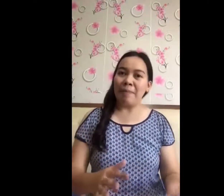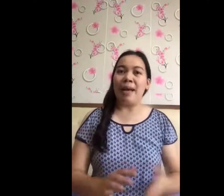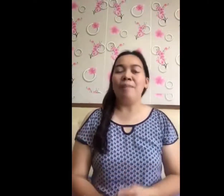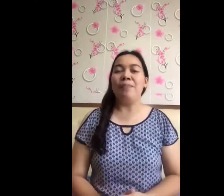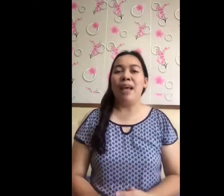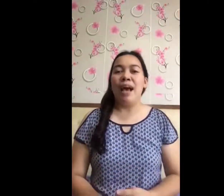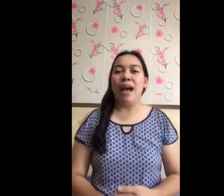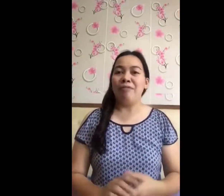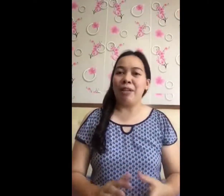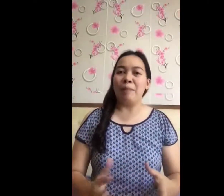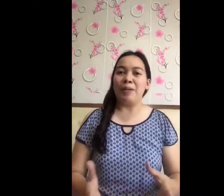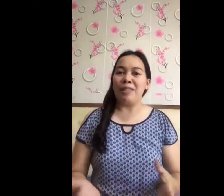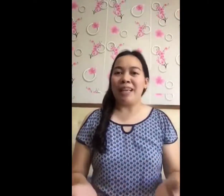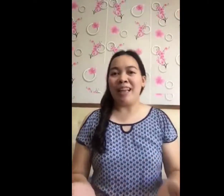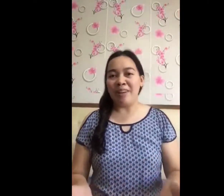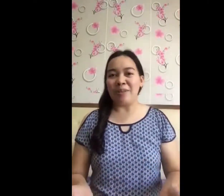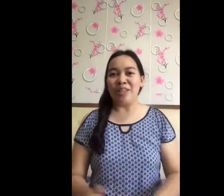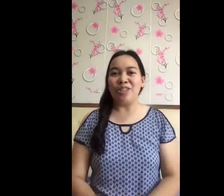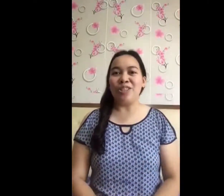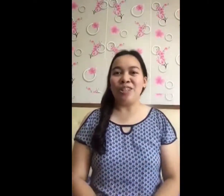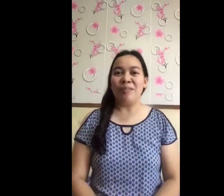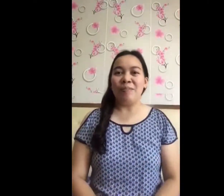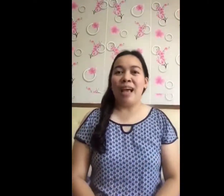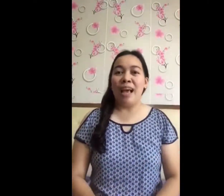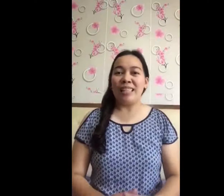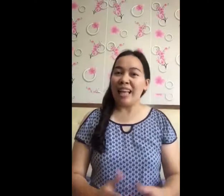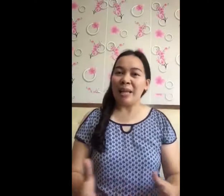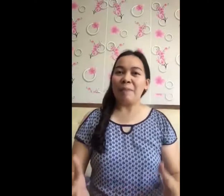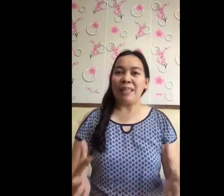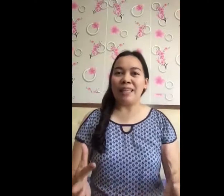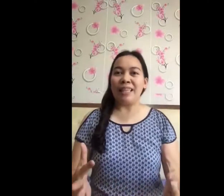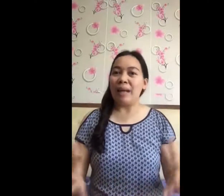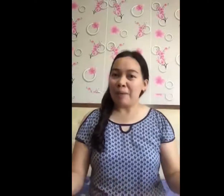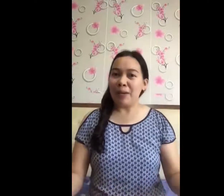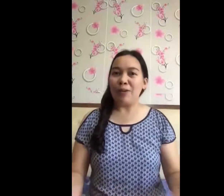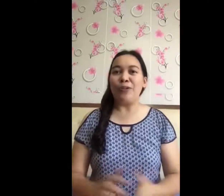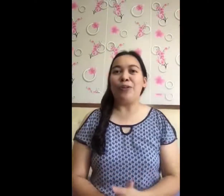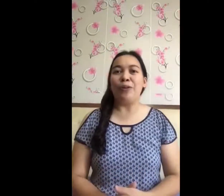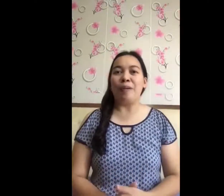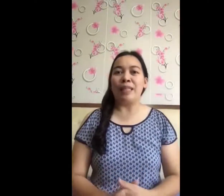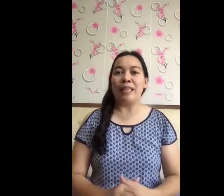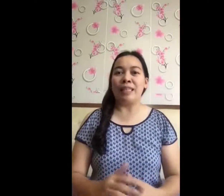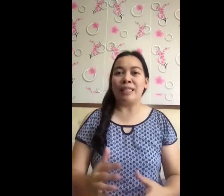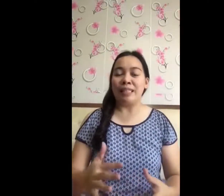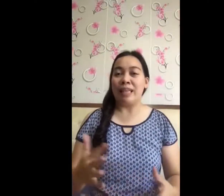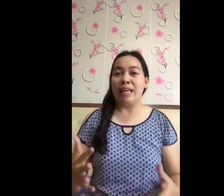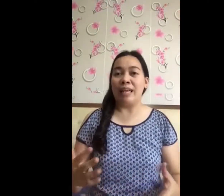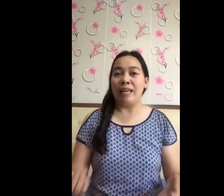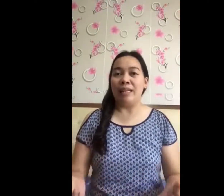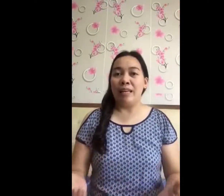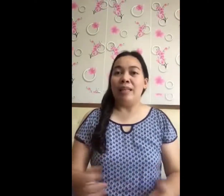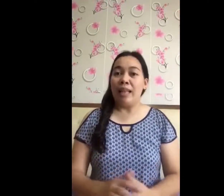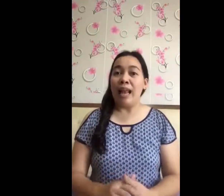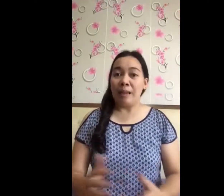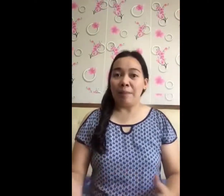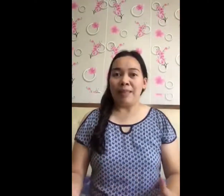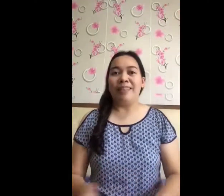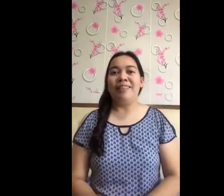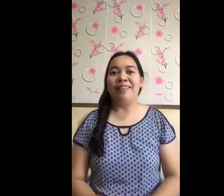iba ang Filipino Sign Language. At sana pagdating ng panahon o pagdating ng nalalapit